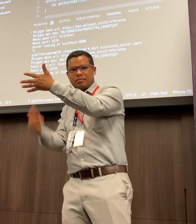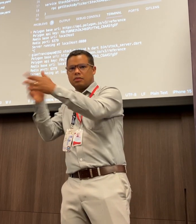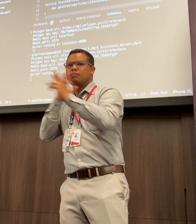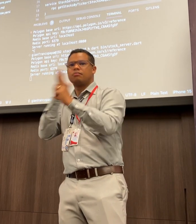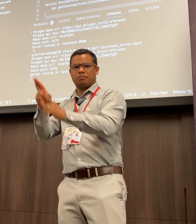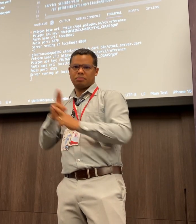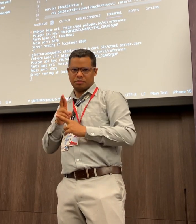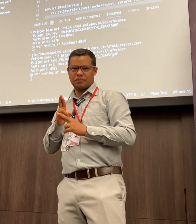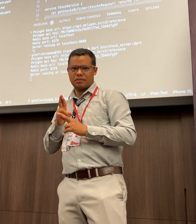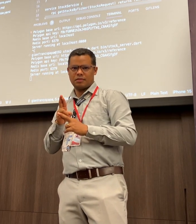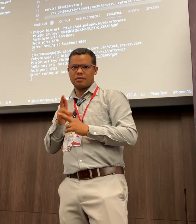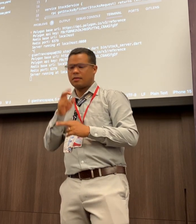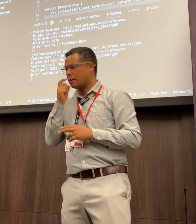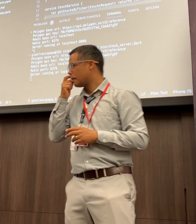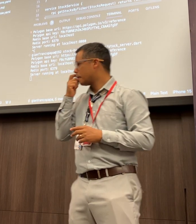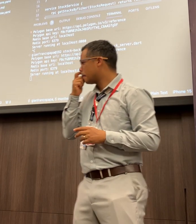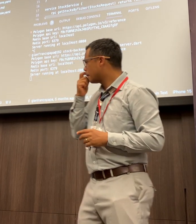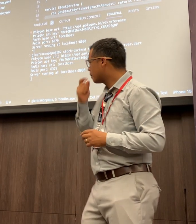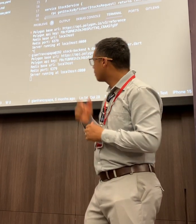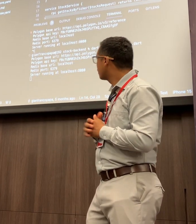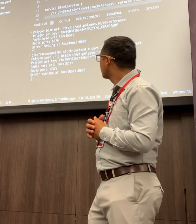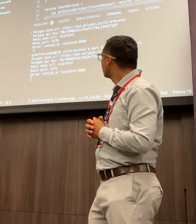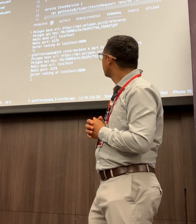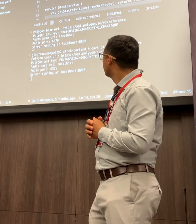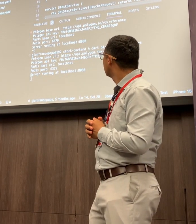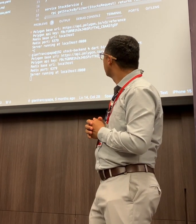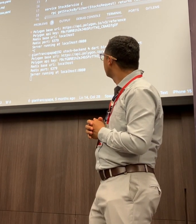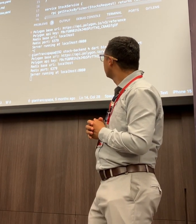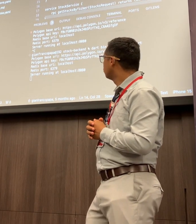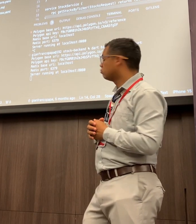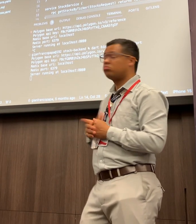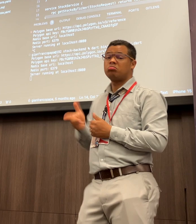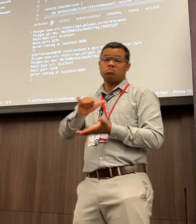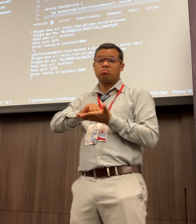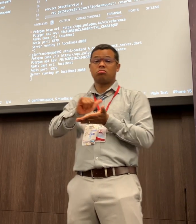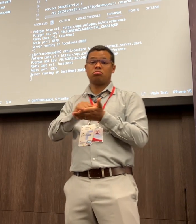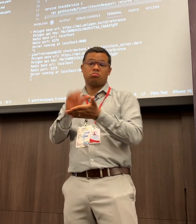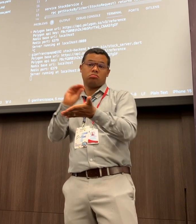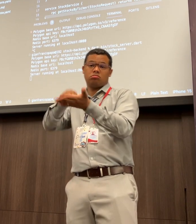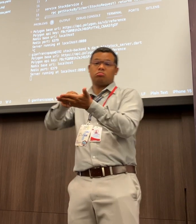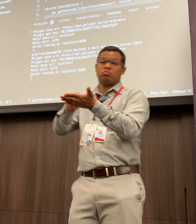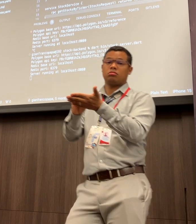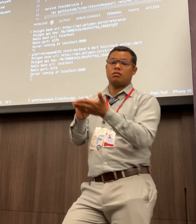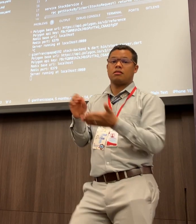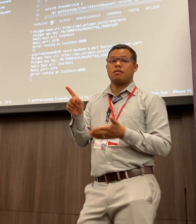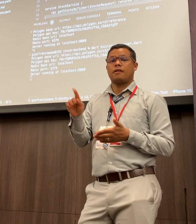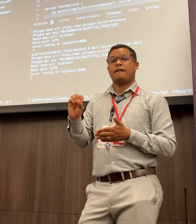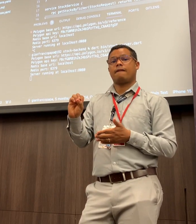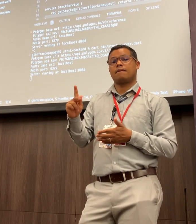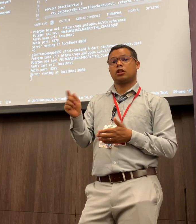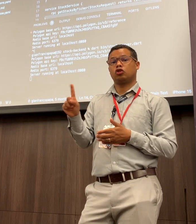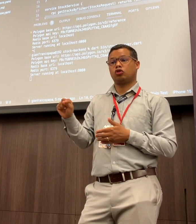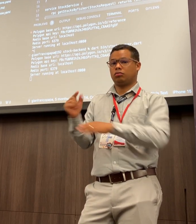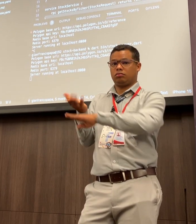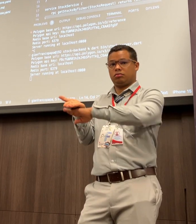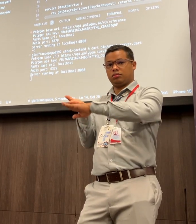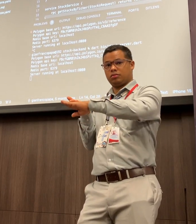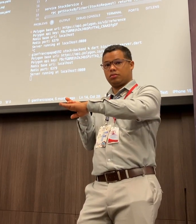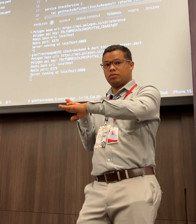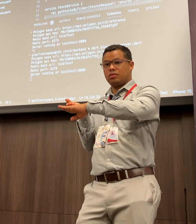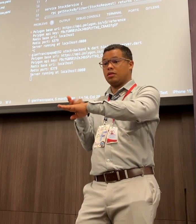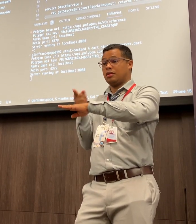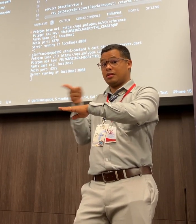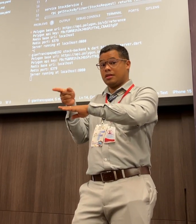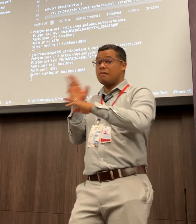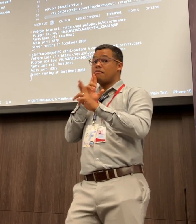stocks. Entonces, simplemente para eso ponemos stock request, y en vez de poner simplemente un string, ponemos repeated, que esto